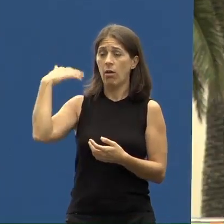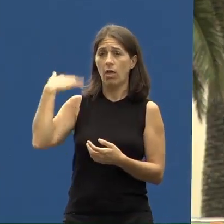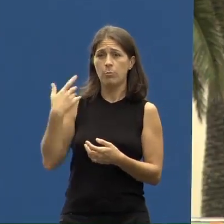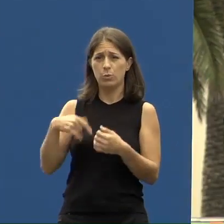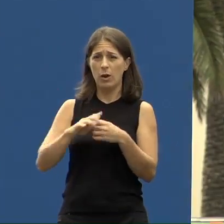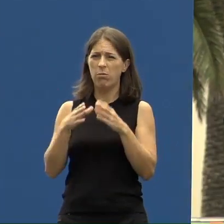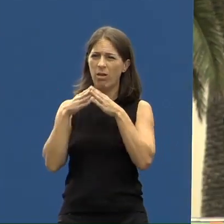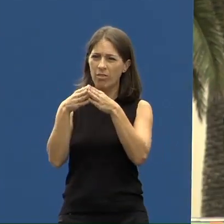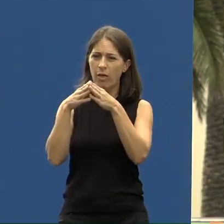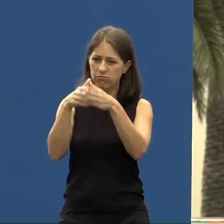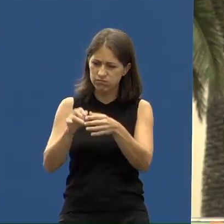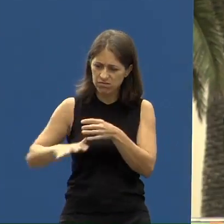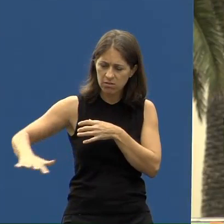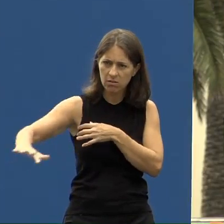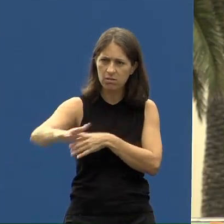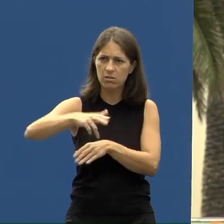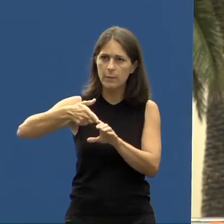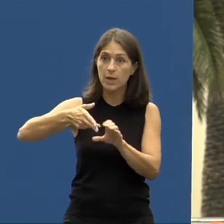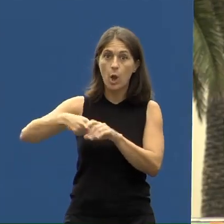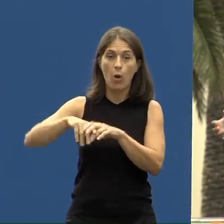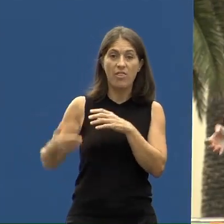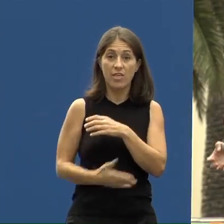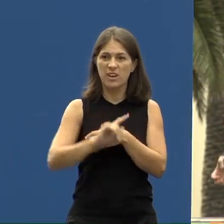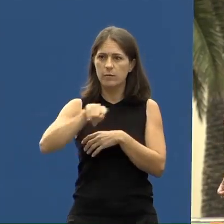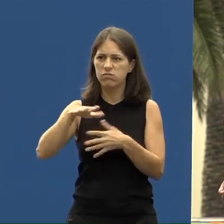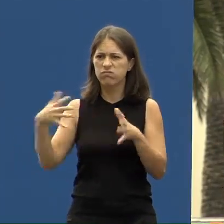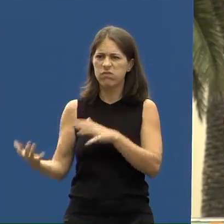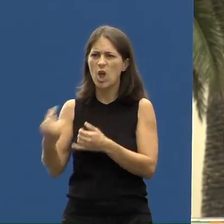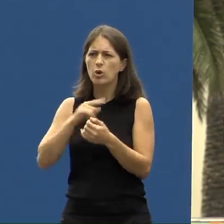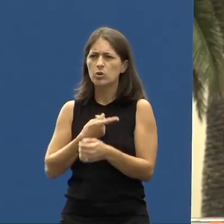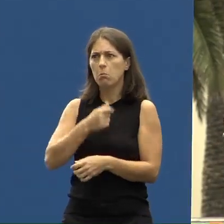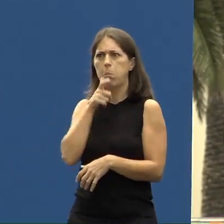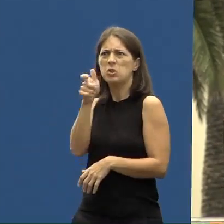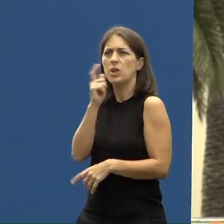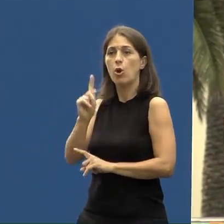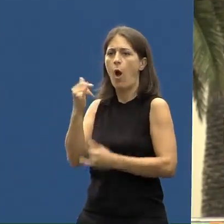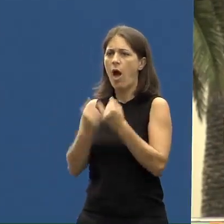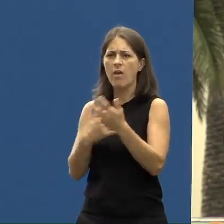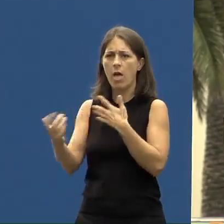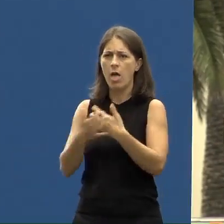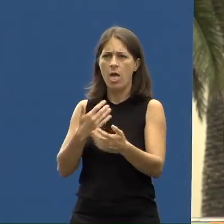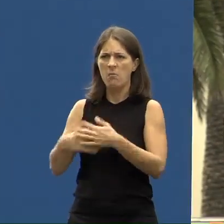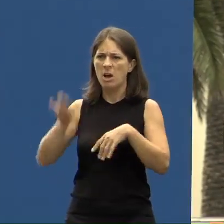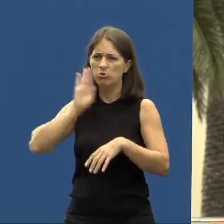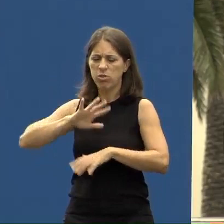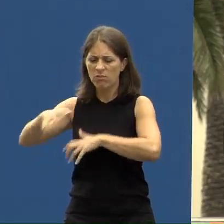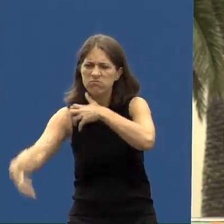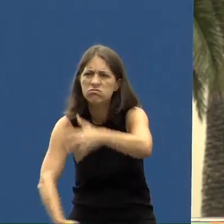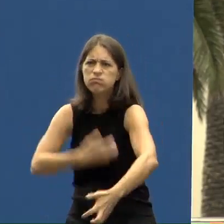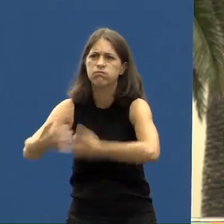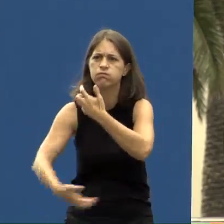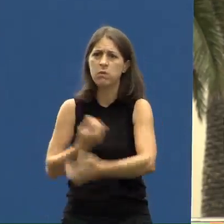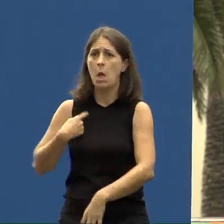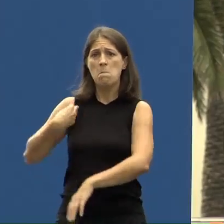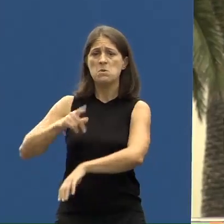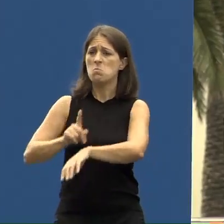un accidente convertido en traxedia, non nos conformamos con protestar e manchamos as maos de chapapote facendo que o goberno non facía, que era defender os intereses do